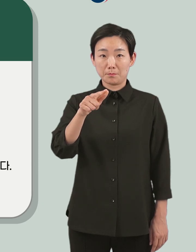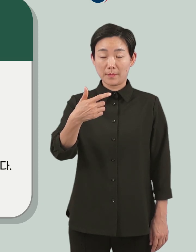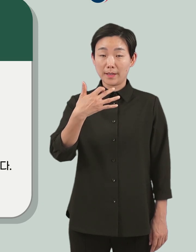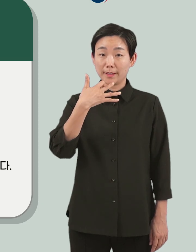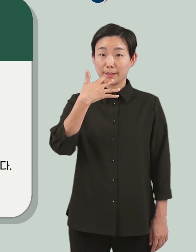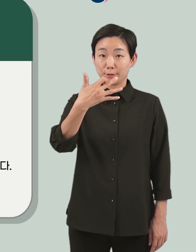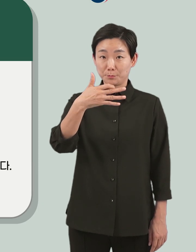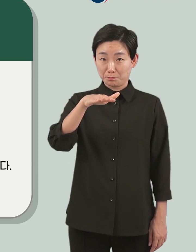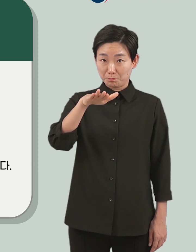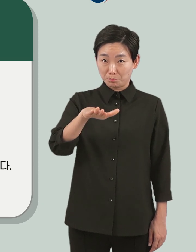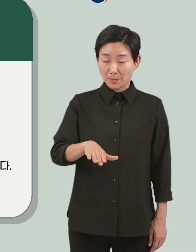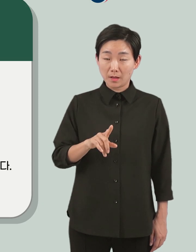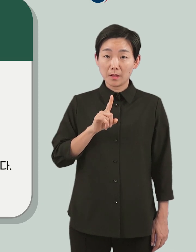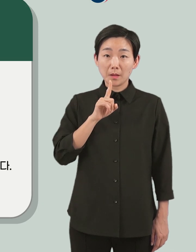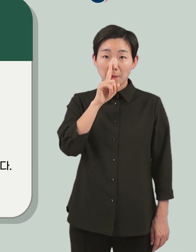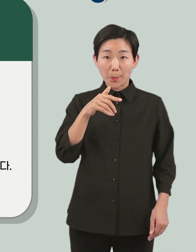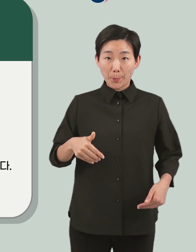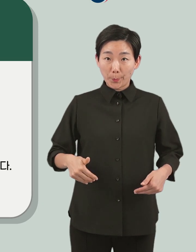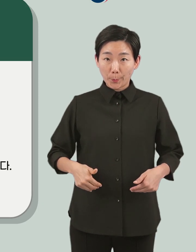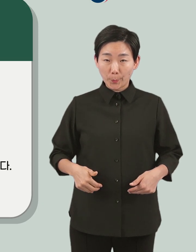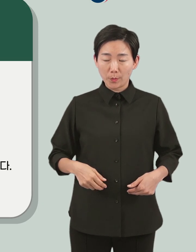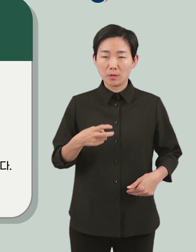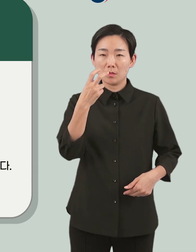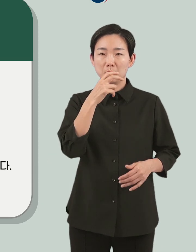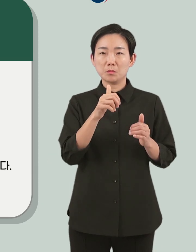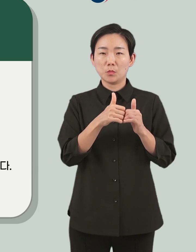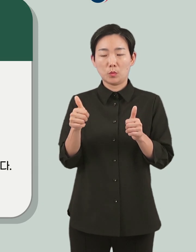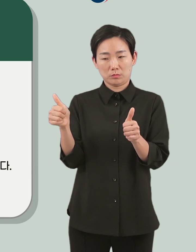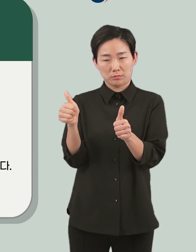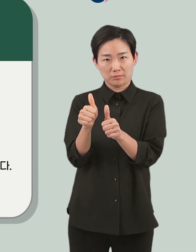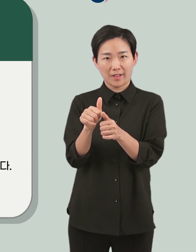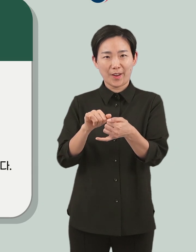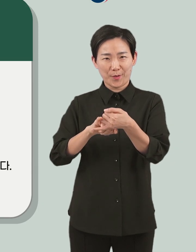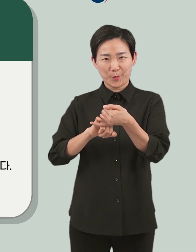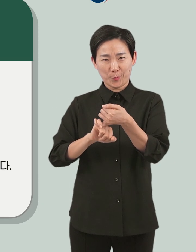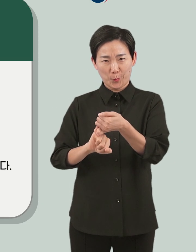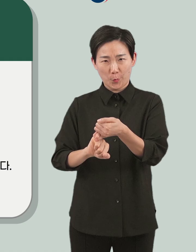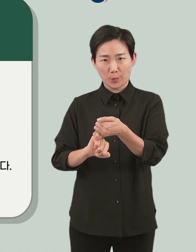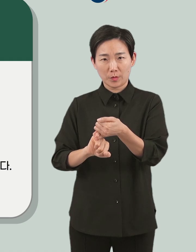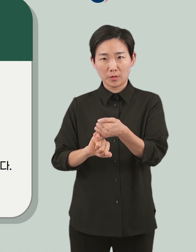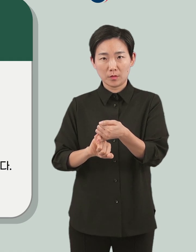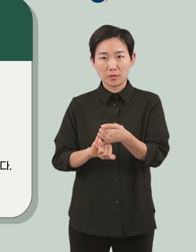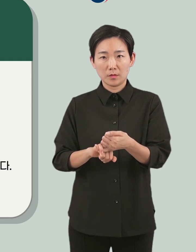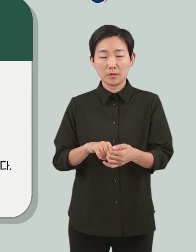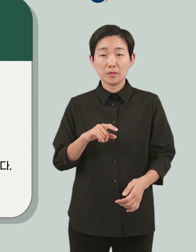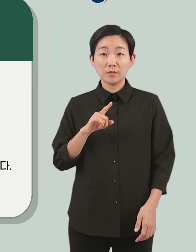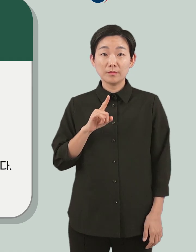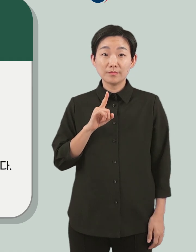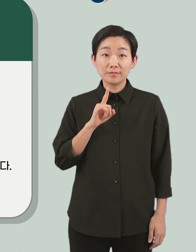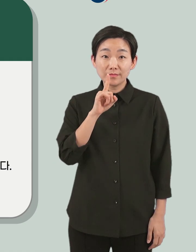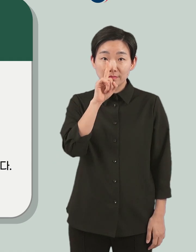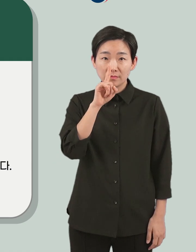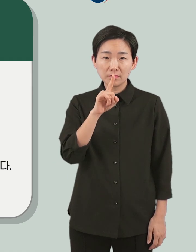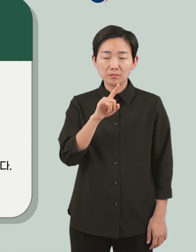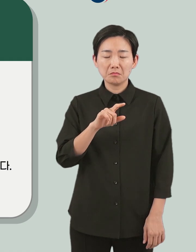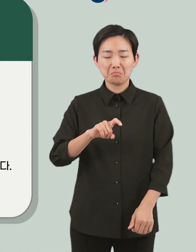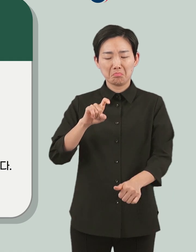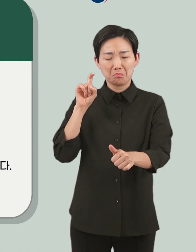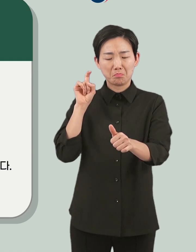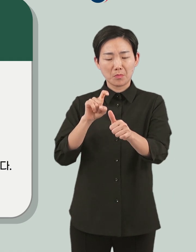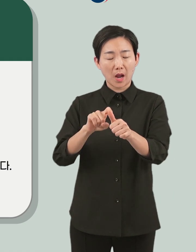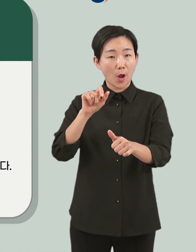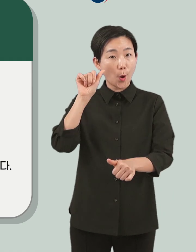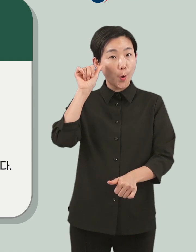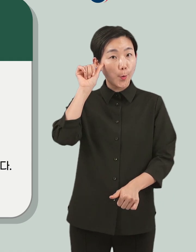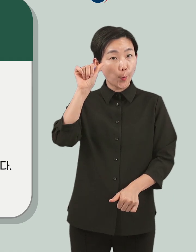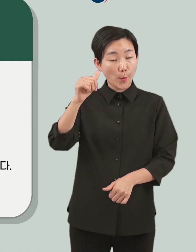만 19세 미만 사용자는 보호자의 지도하에 사용해야 합니다. 이 의료기기는 코로나19 증상이 발현된 지